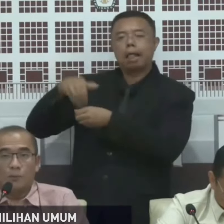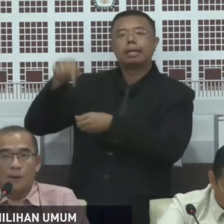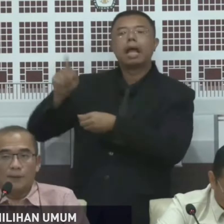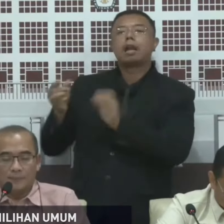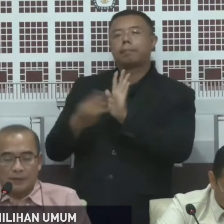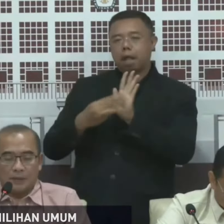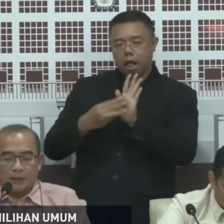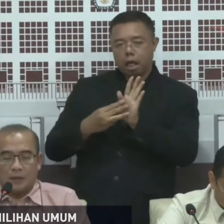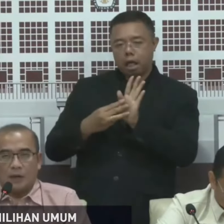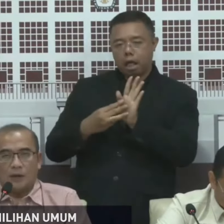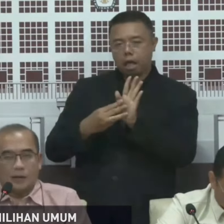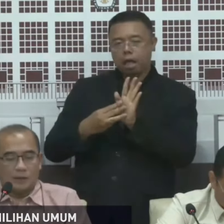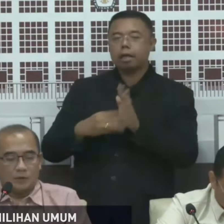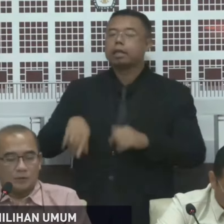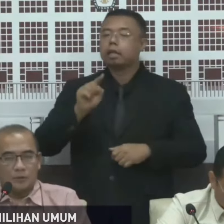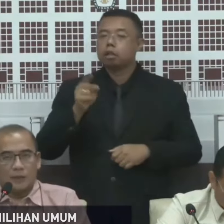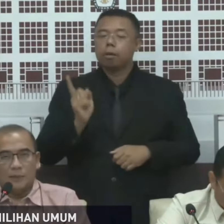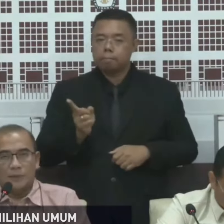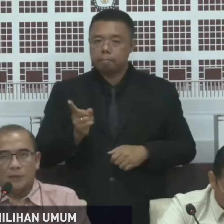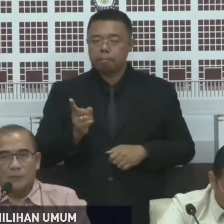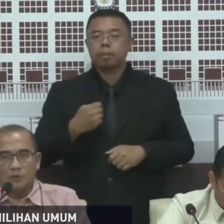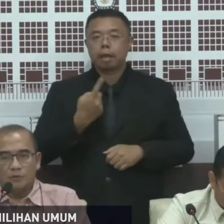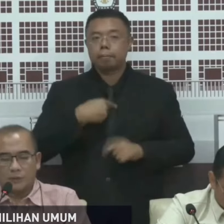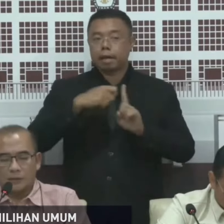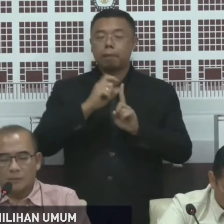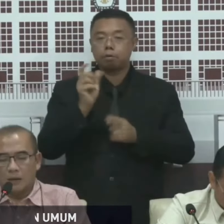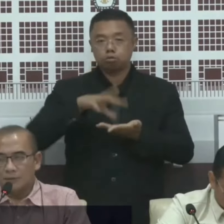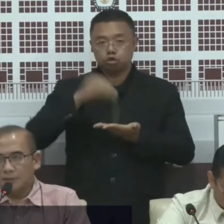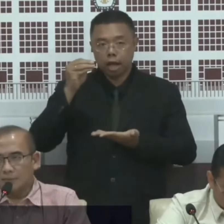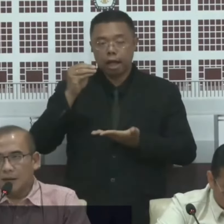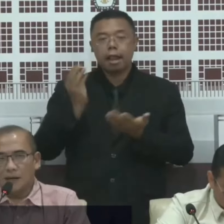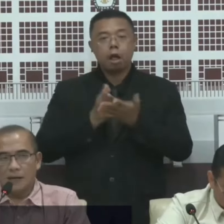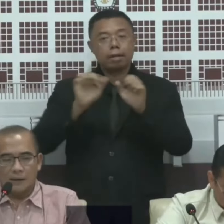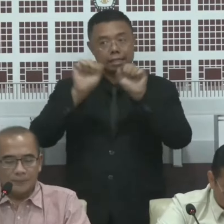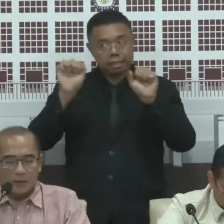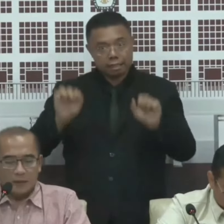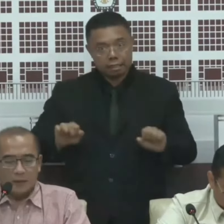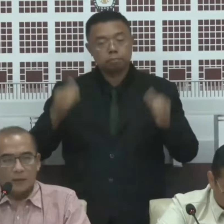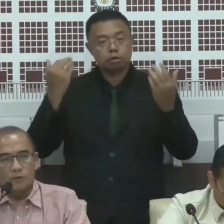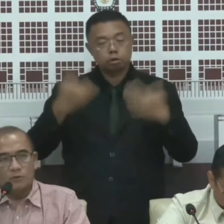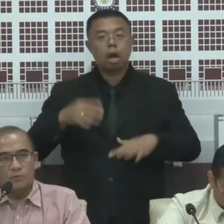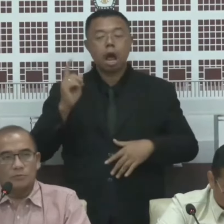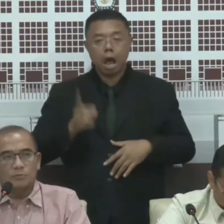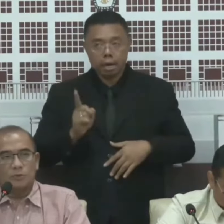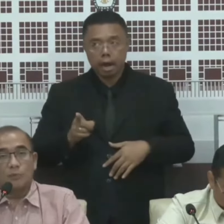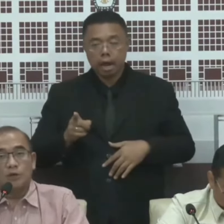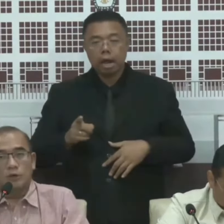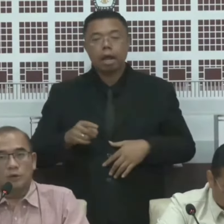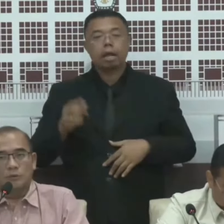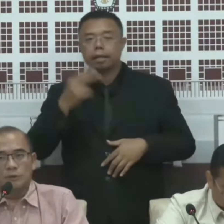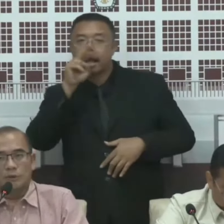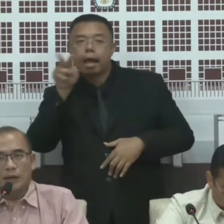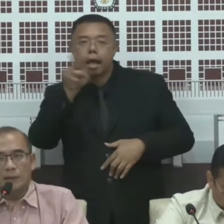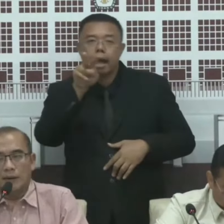ada problem ya. Nah, oleh karena itu kami di KPU Pusat melalui sistem yang ada itu